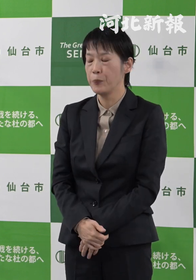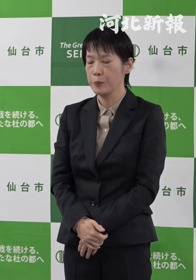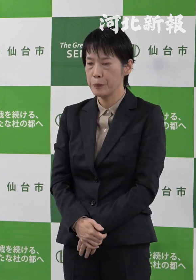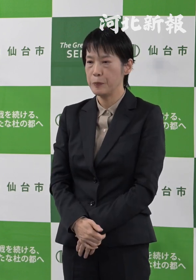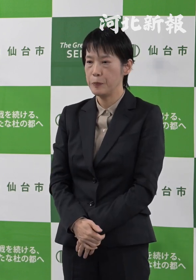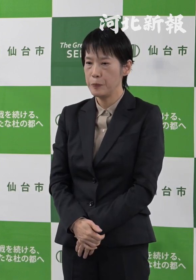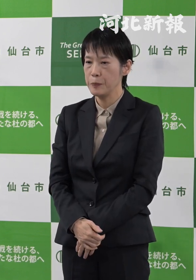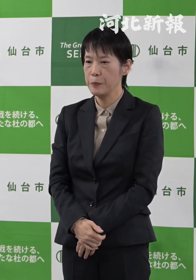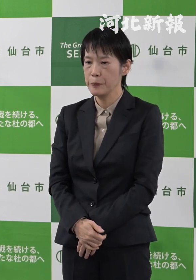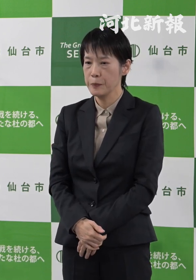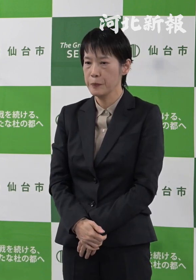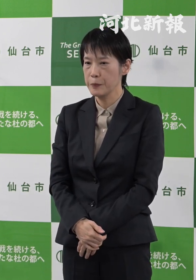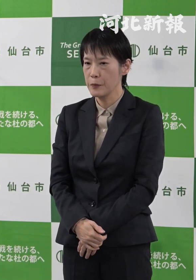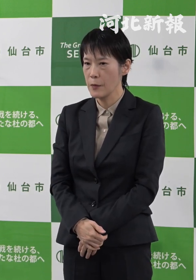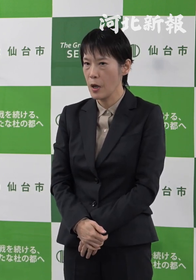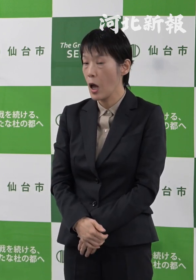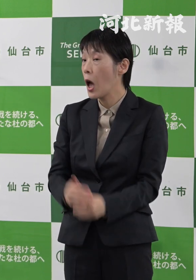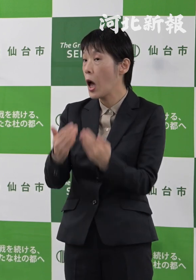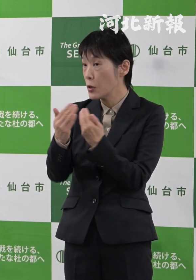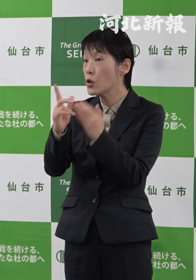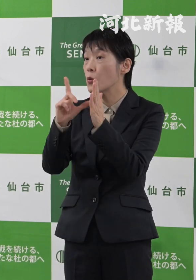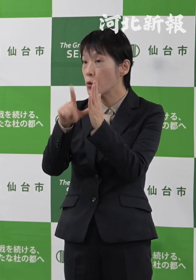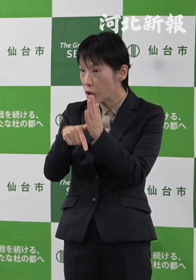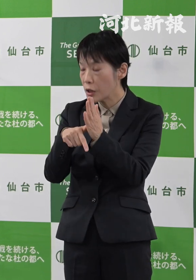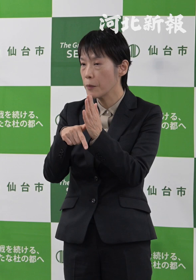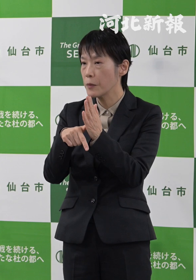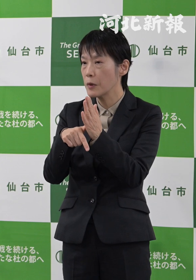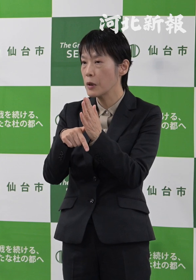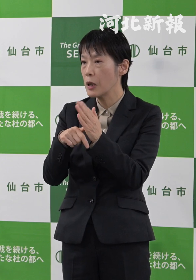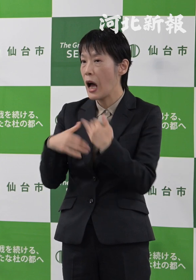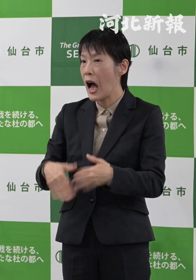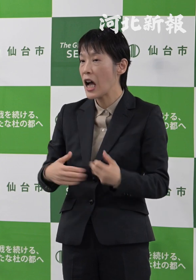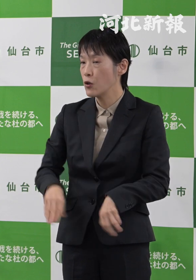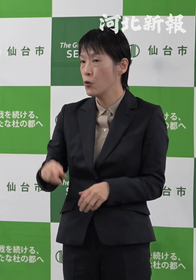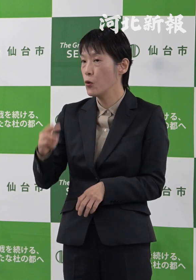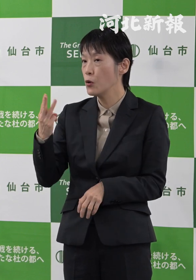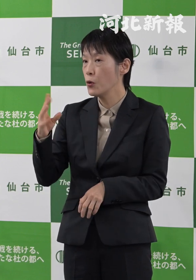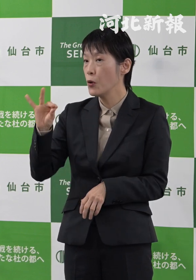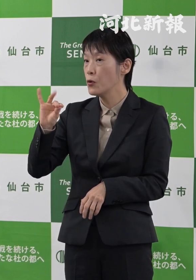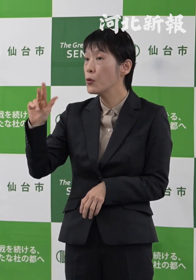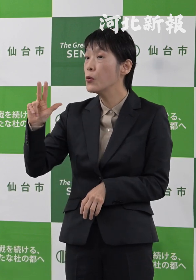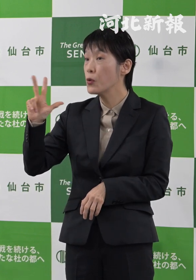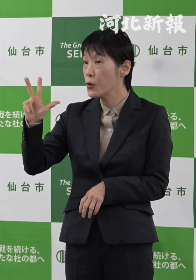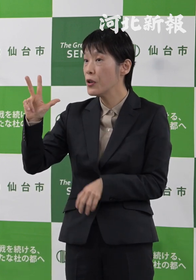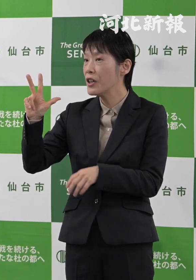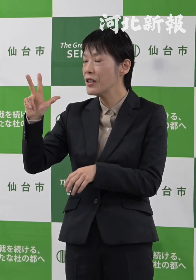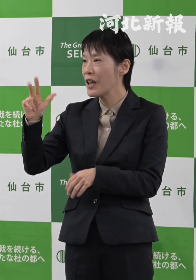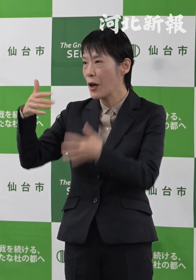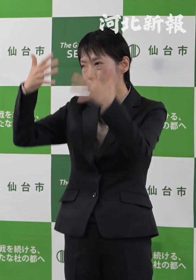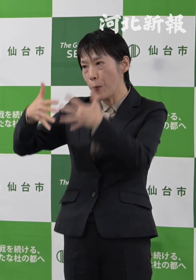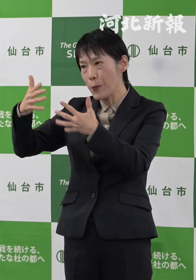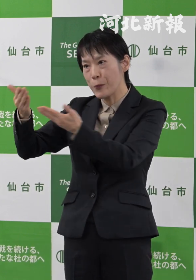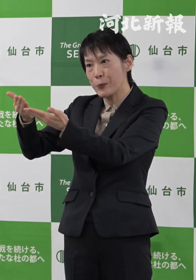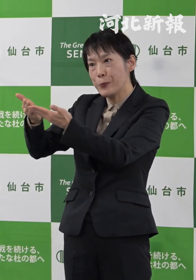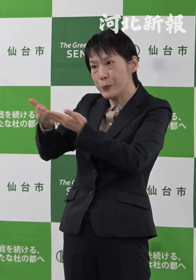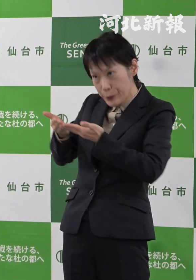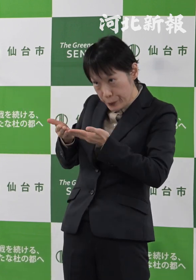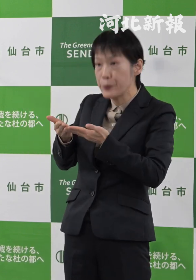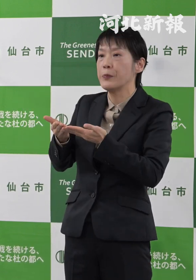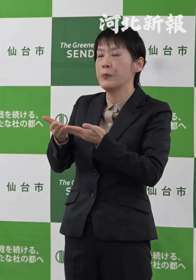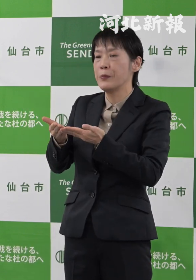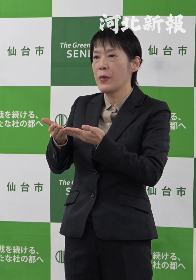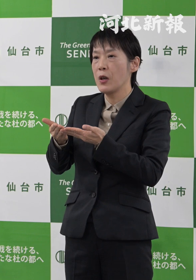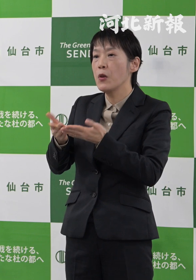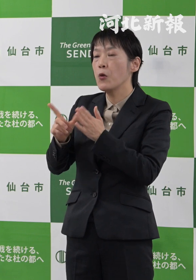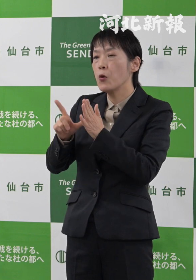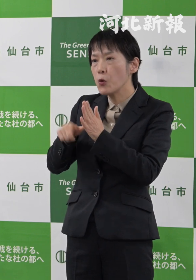を行います。式においては羽生結弦さんが動画メッセージを寄せてください